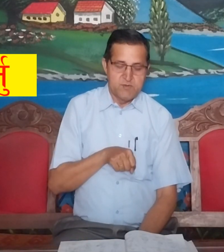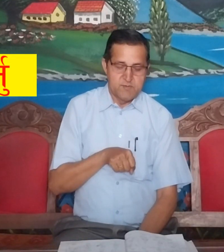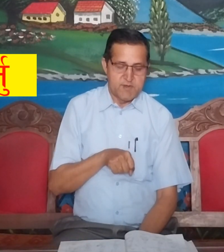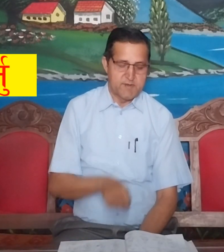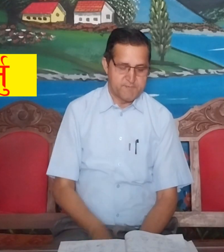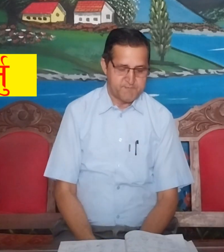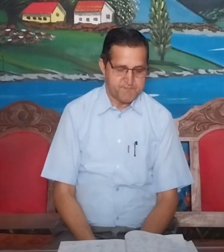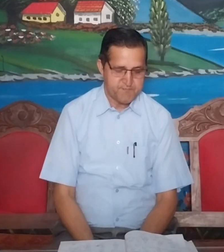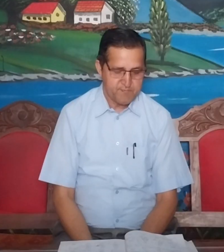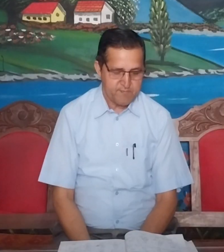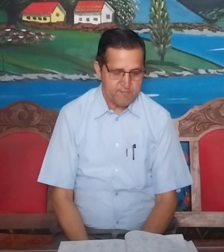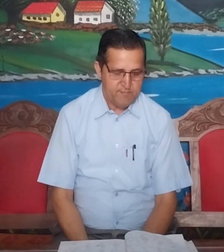भन्ने।